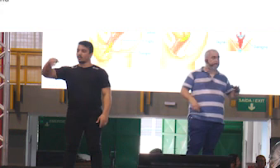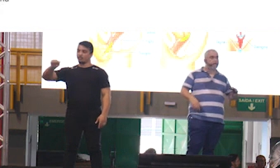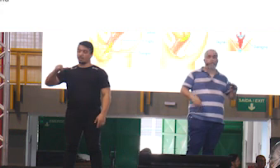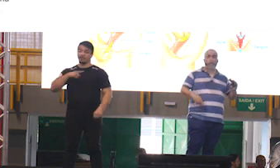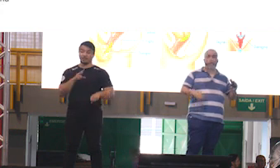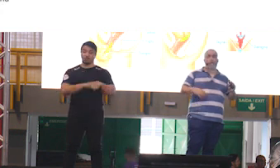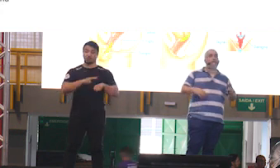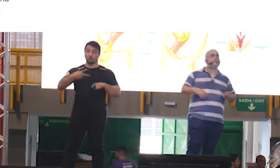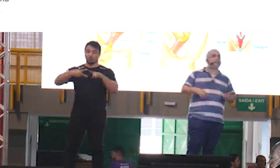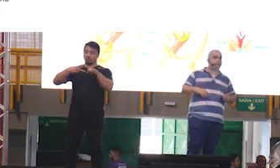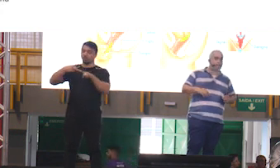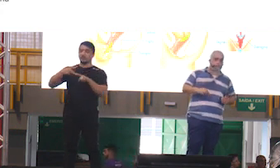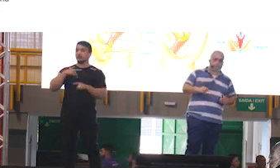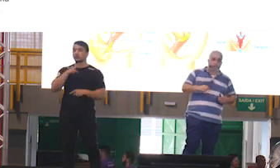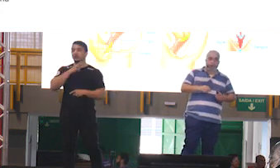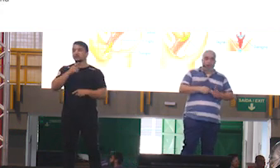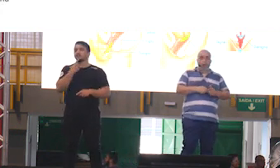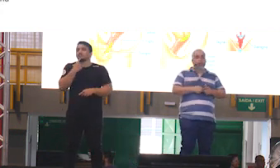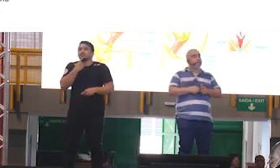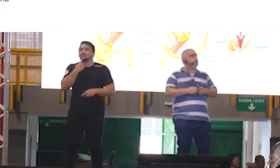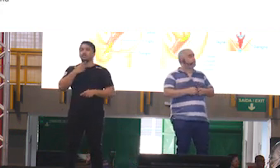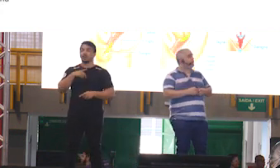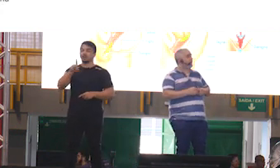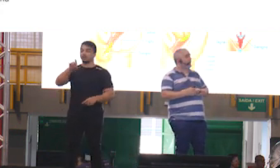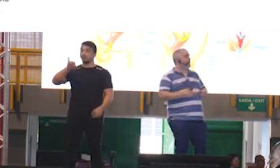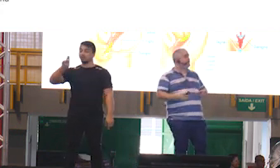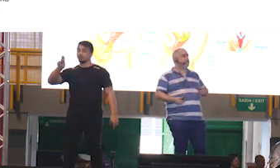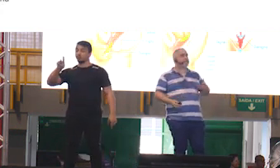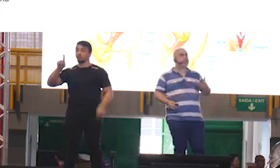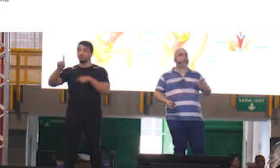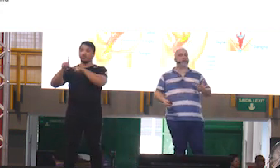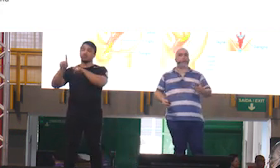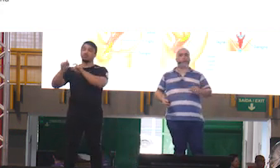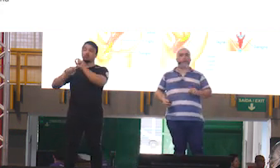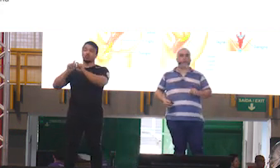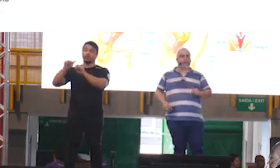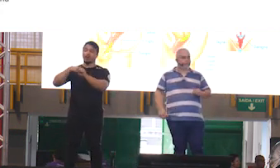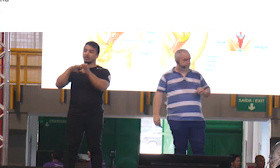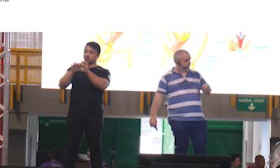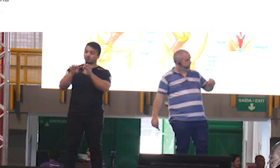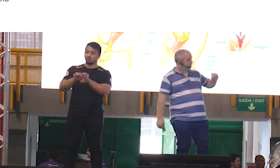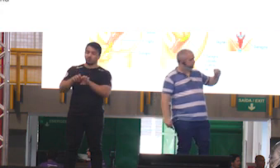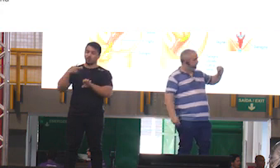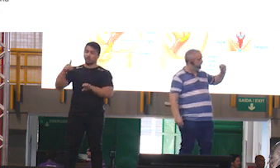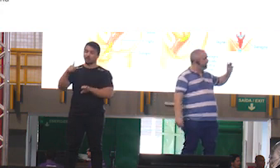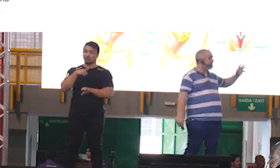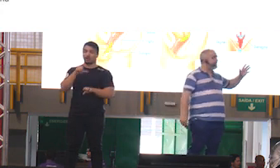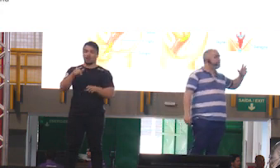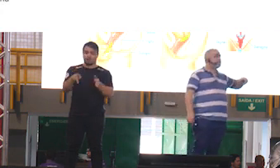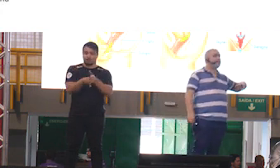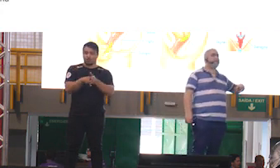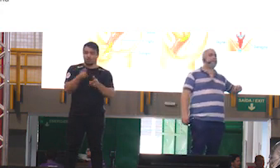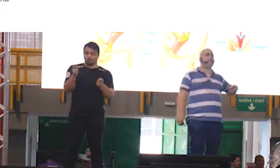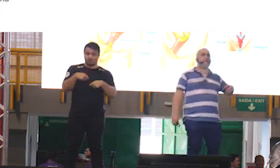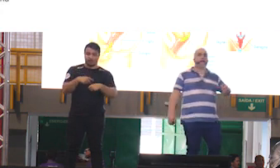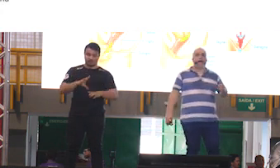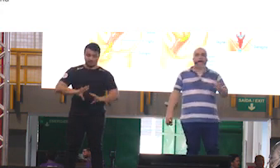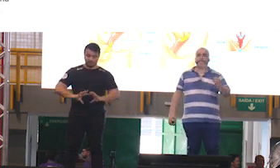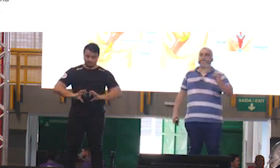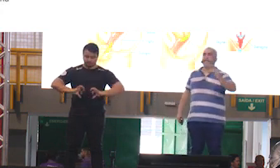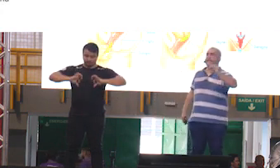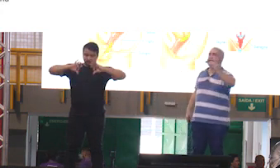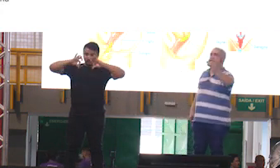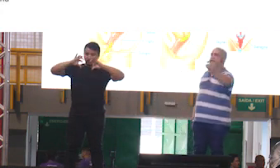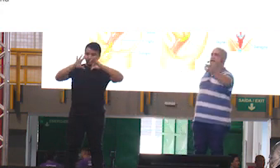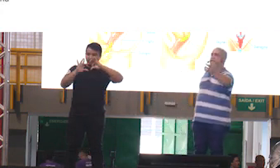dois métodos pouco conhecidos. O DIU, ele vai ser uma estrutura que vai impedir